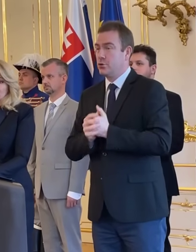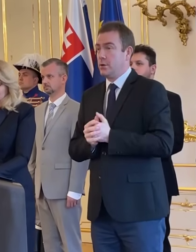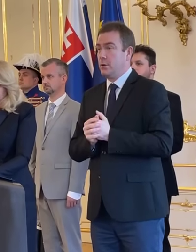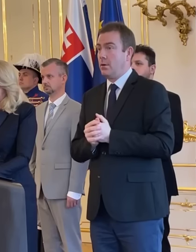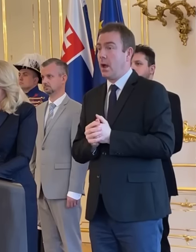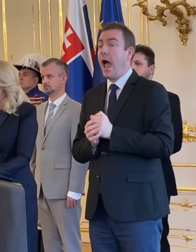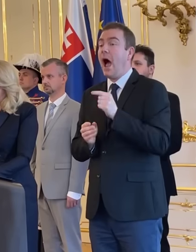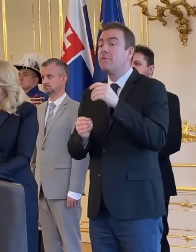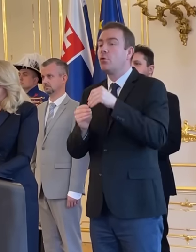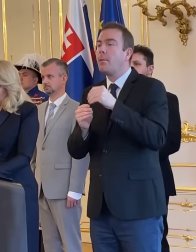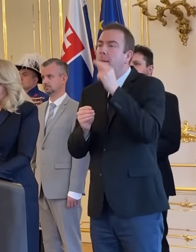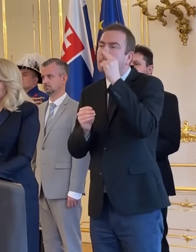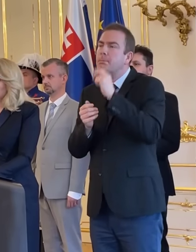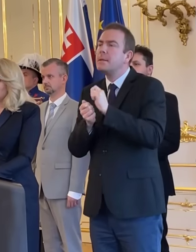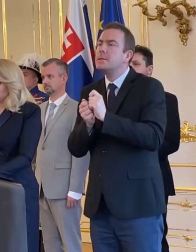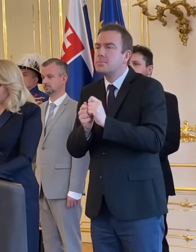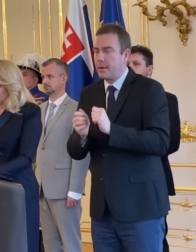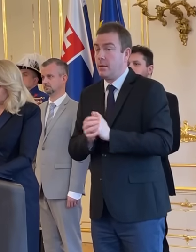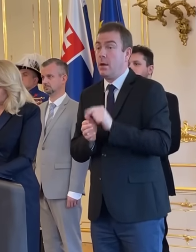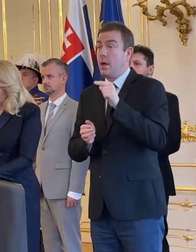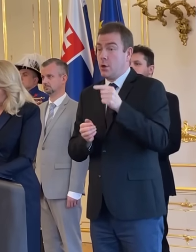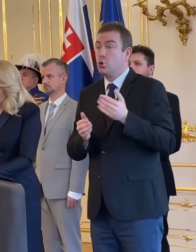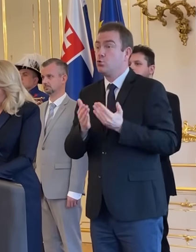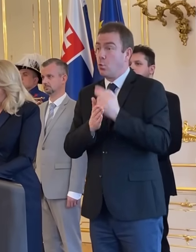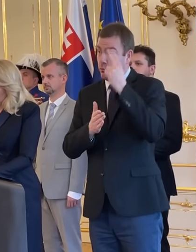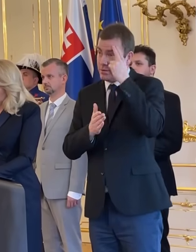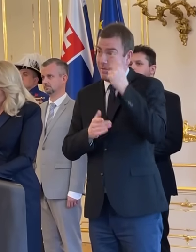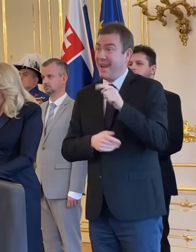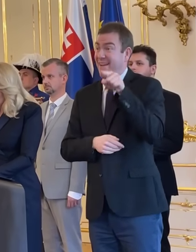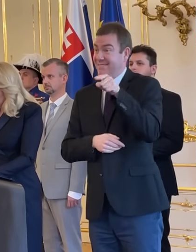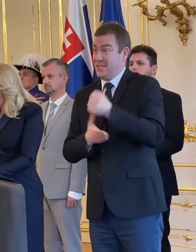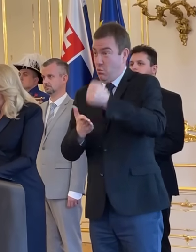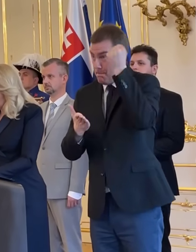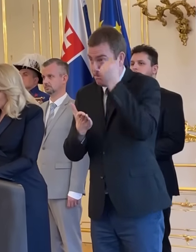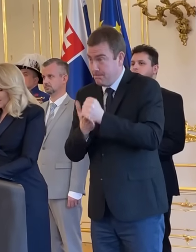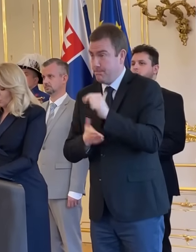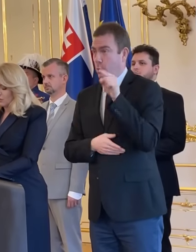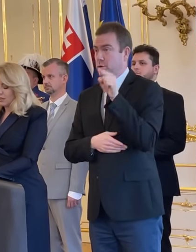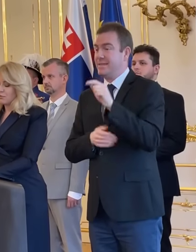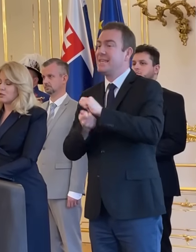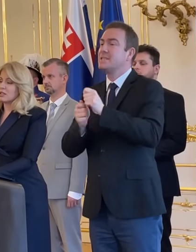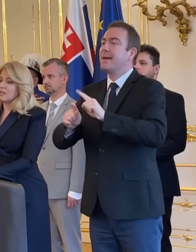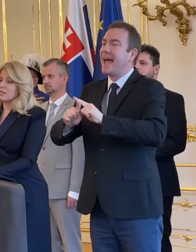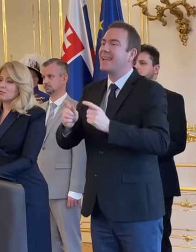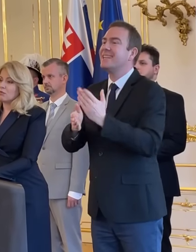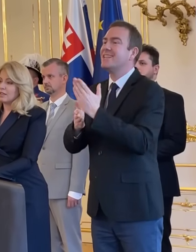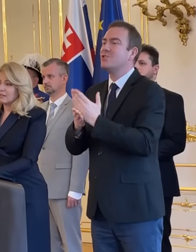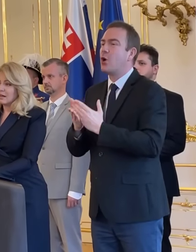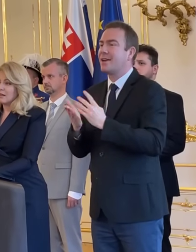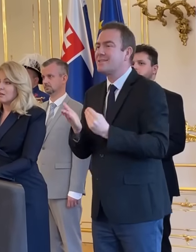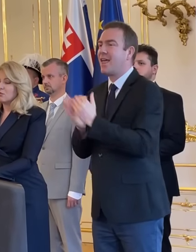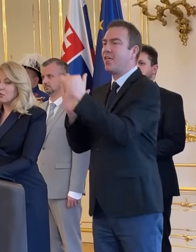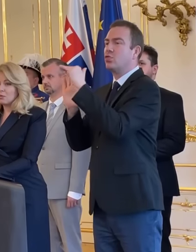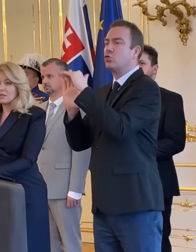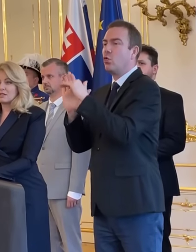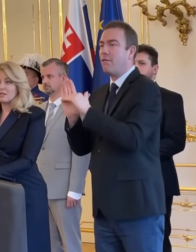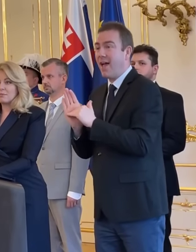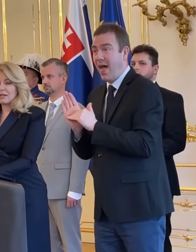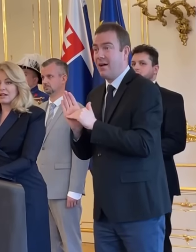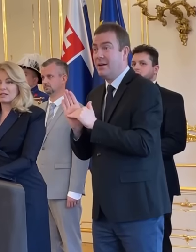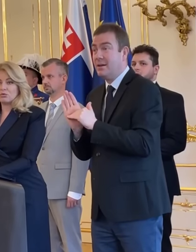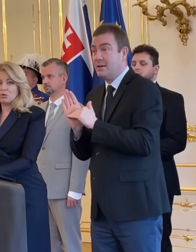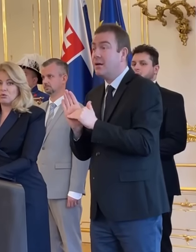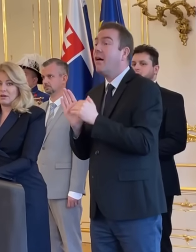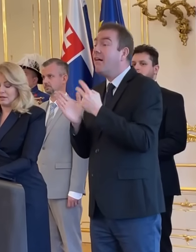podobu tejto zmeny. Tým znovu potvrdil, že zmeny v iných častiach novely prostredníctvom veta